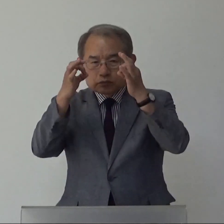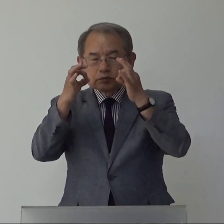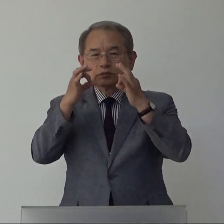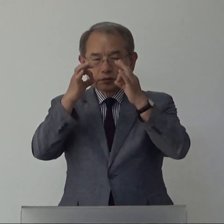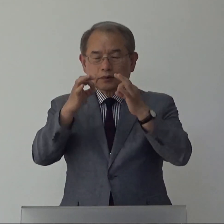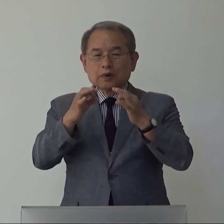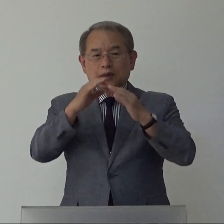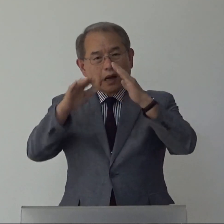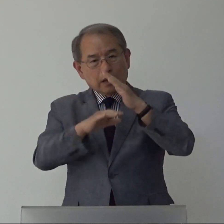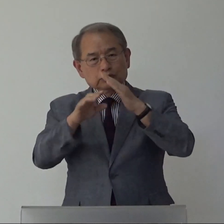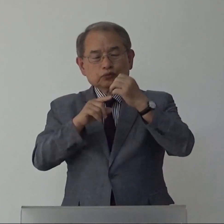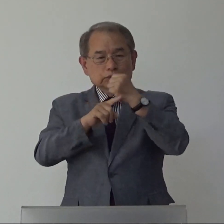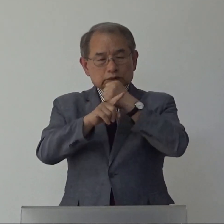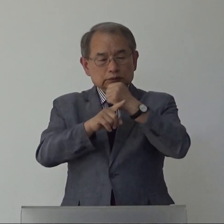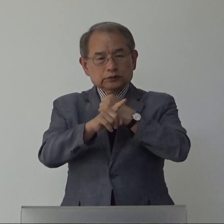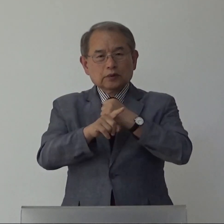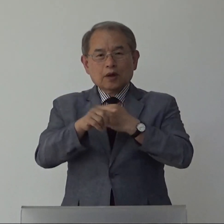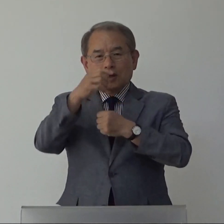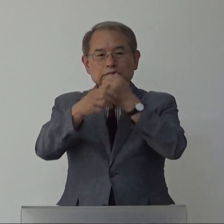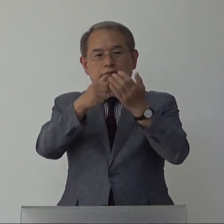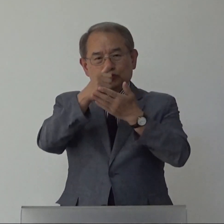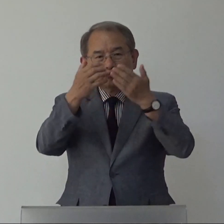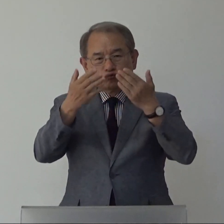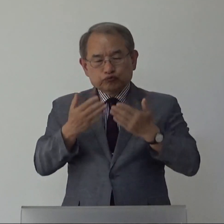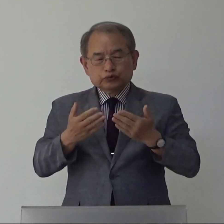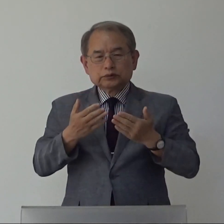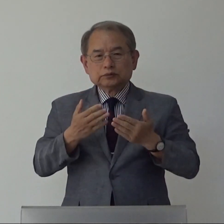달입니다. 가정을 위해서